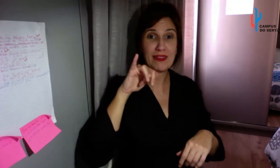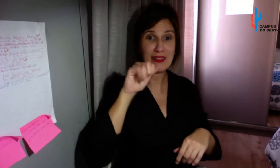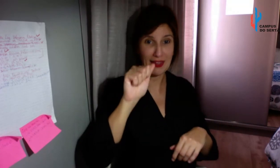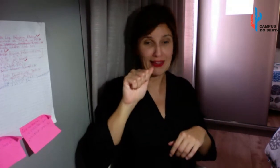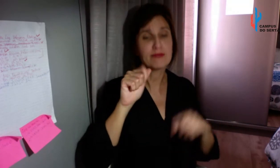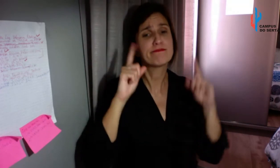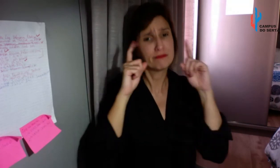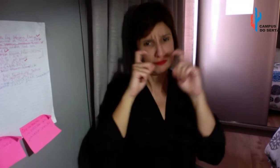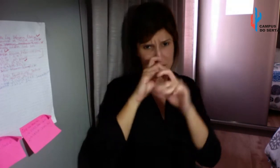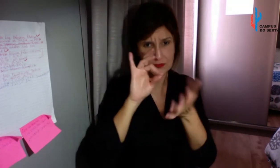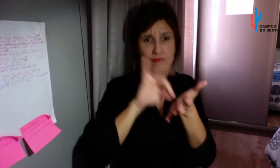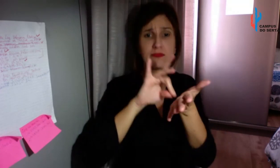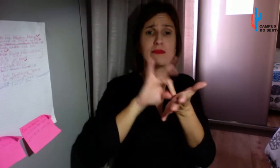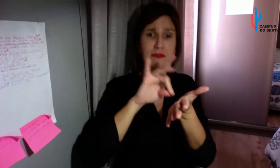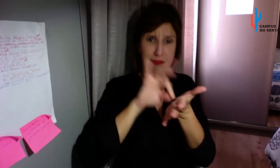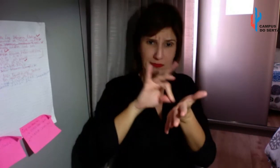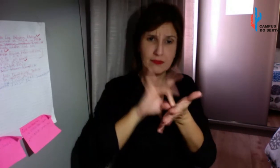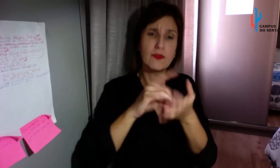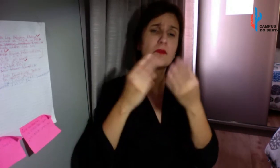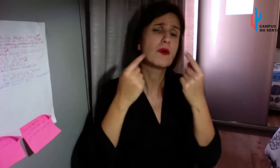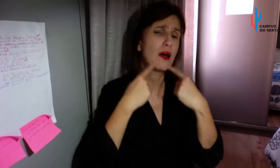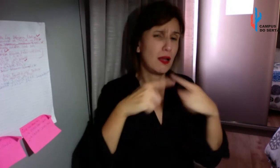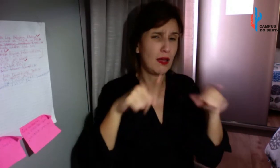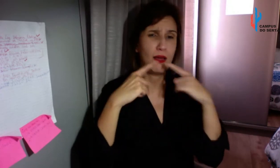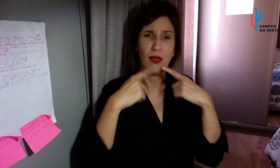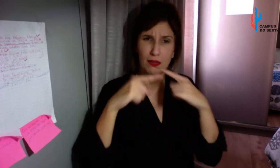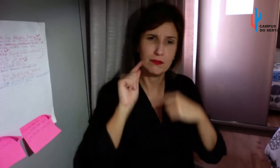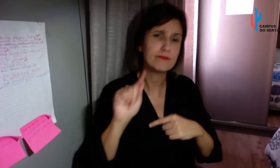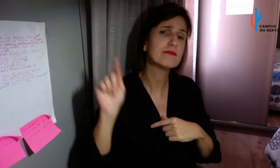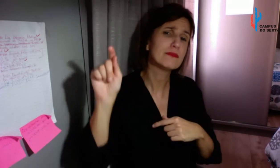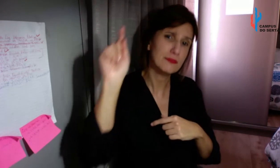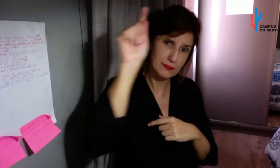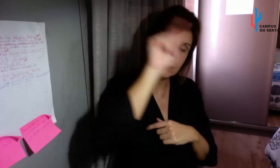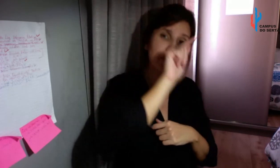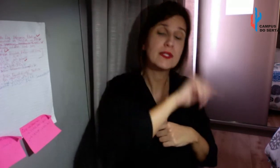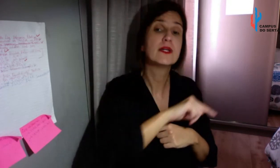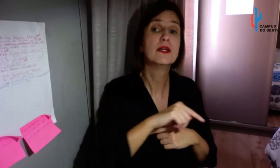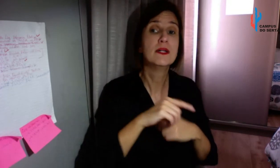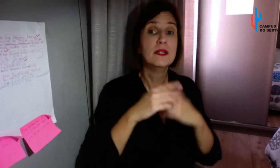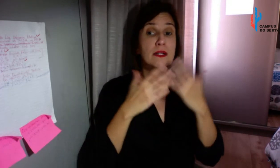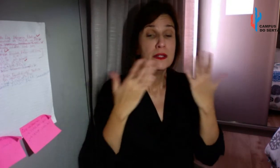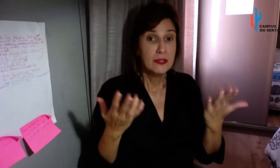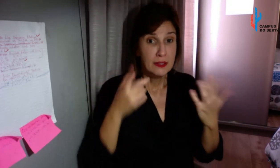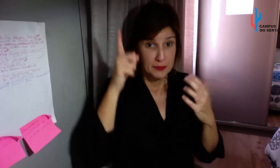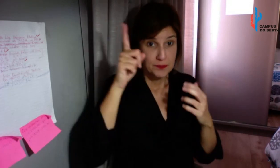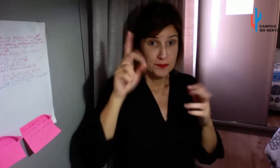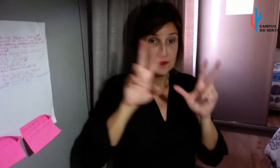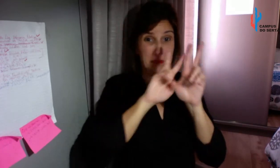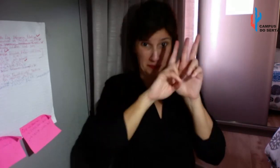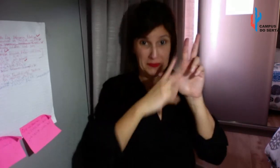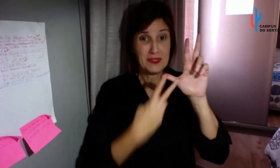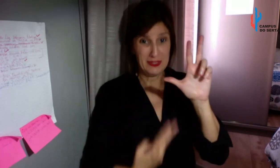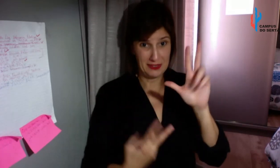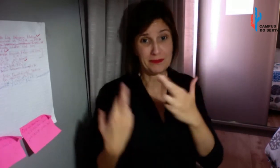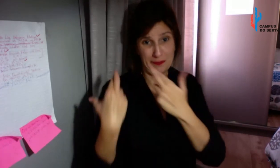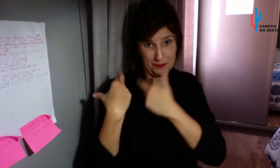Com relação à pandemia, alguém fez uma pergunta, né, desse momento tão difícil,